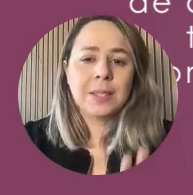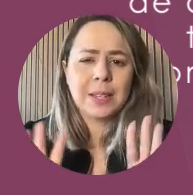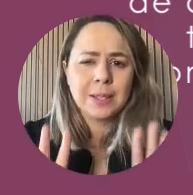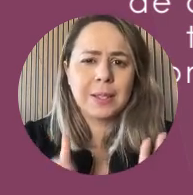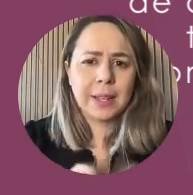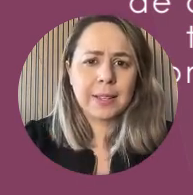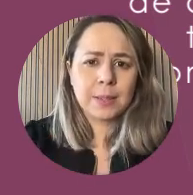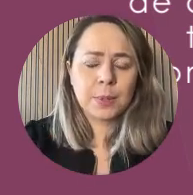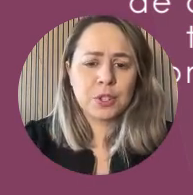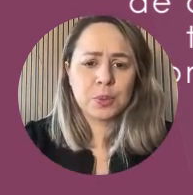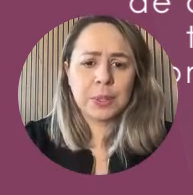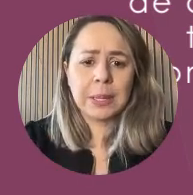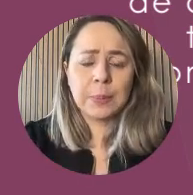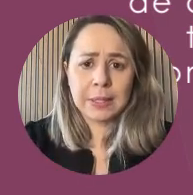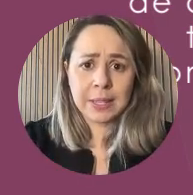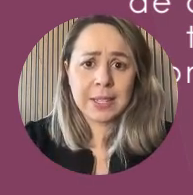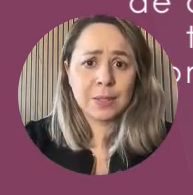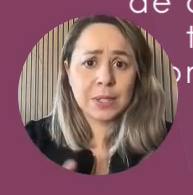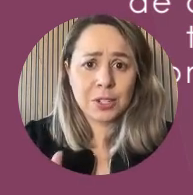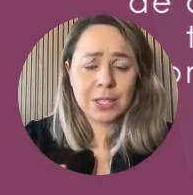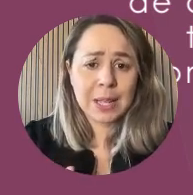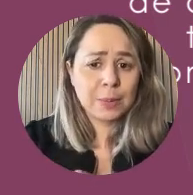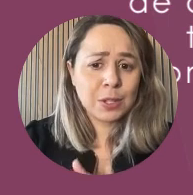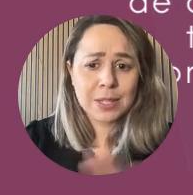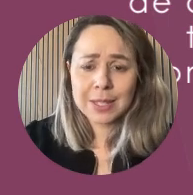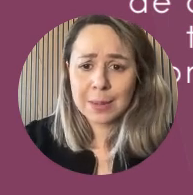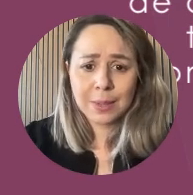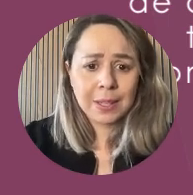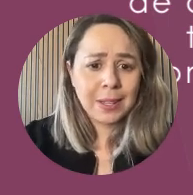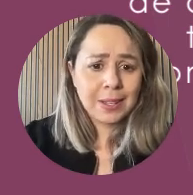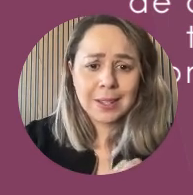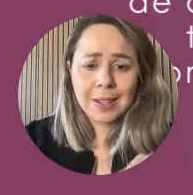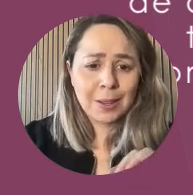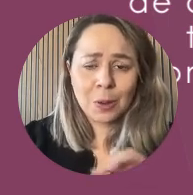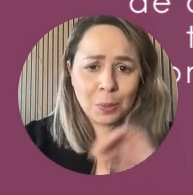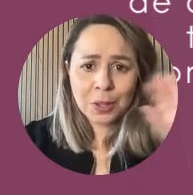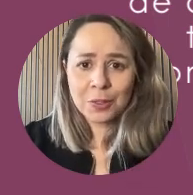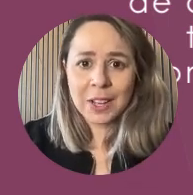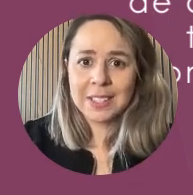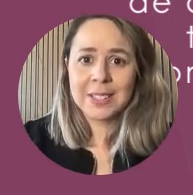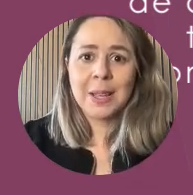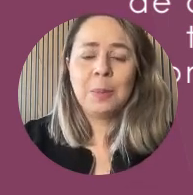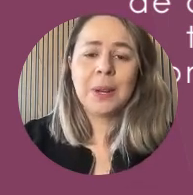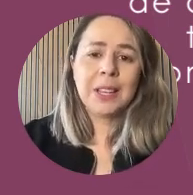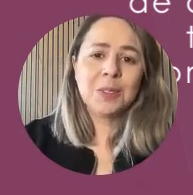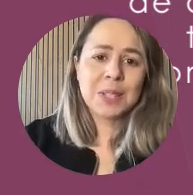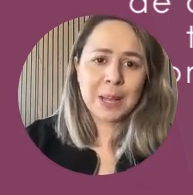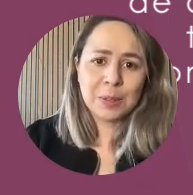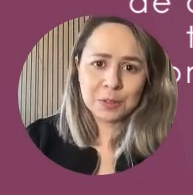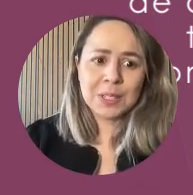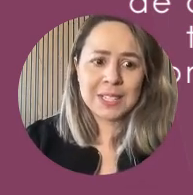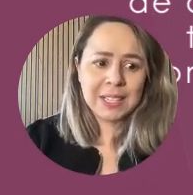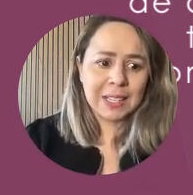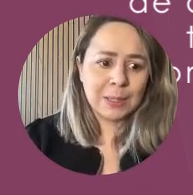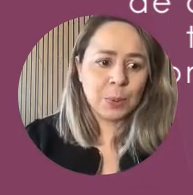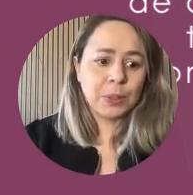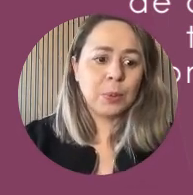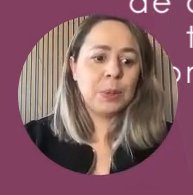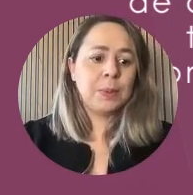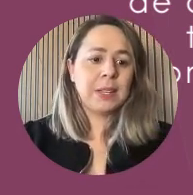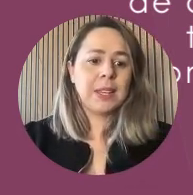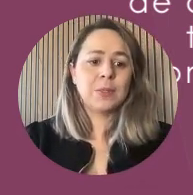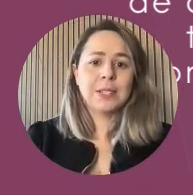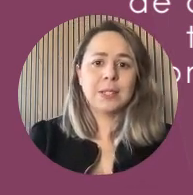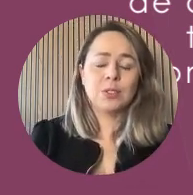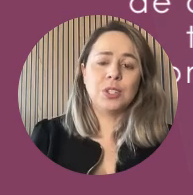aqui 6 sinais para a gente poder aprender. Se você já sabe, você já sabe como que faz. Para quem não sabe, eu vou ensinar, tá bom?